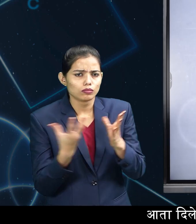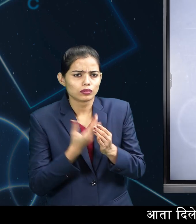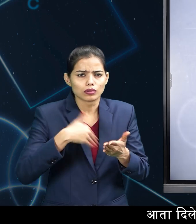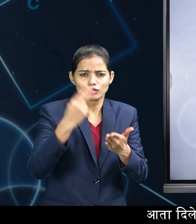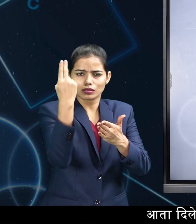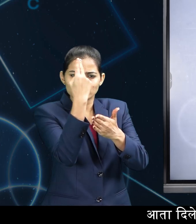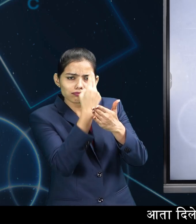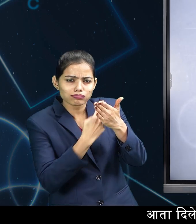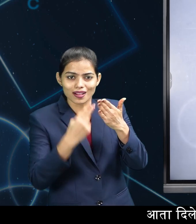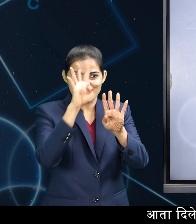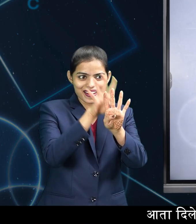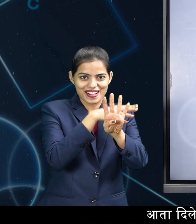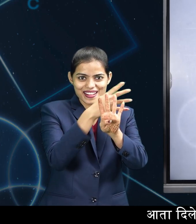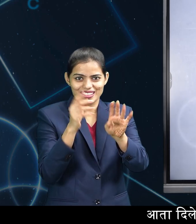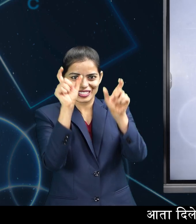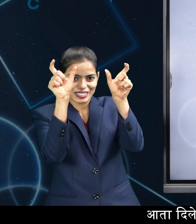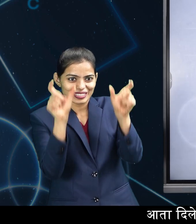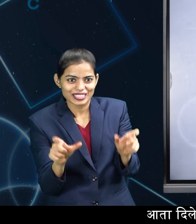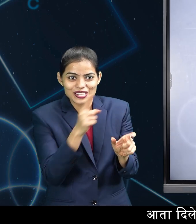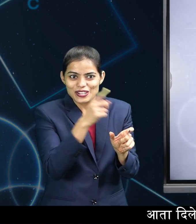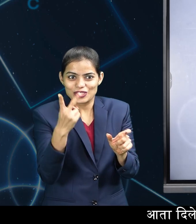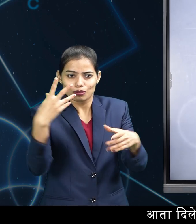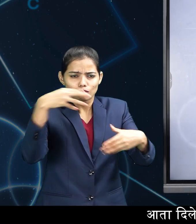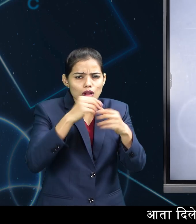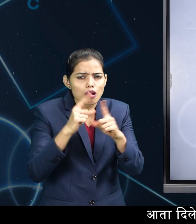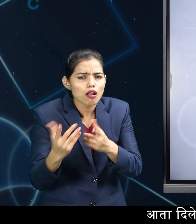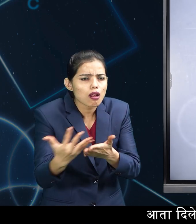आता दिलेल्या माहिती संचासाठी तक्ता तयार करू.